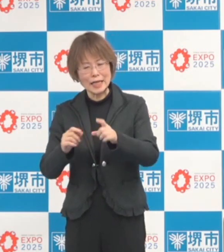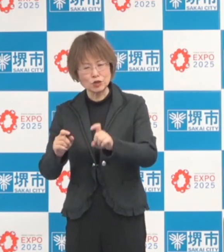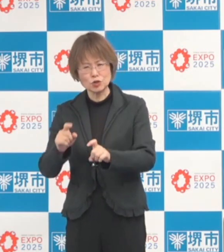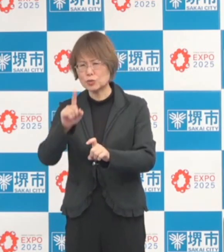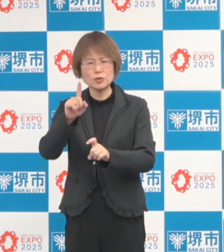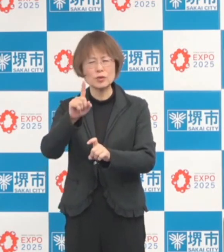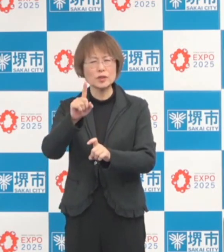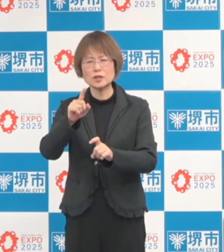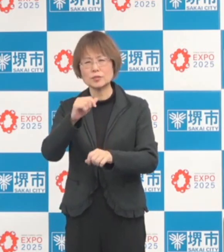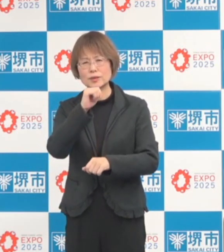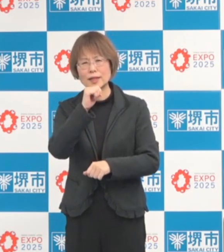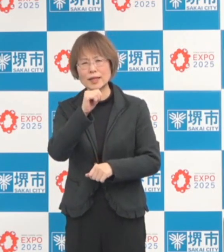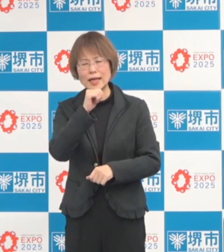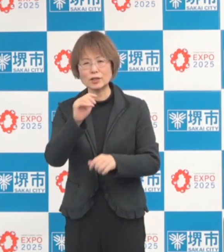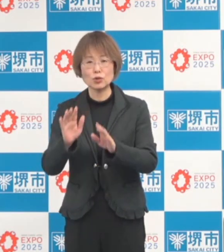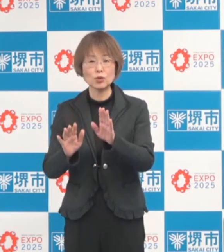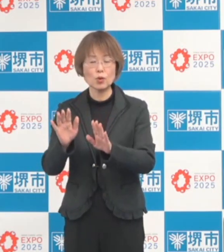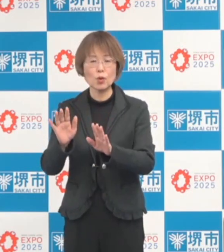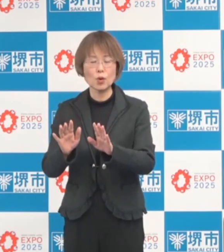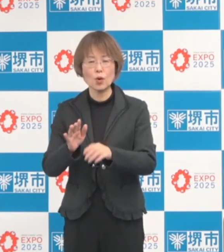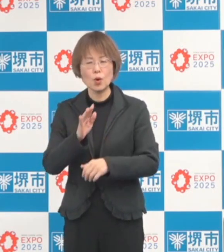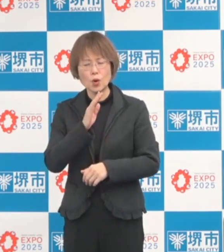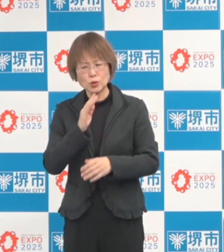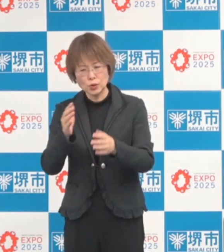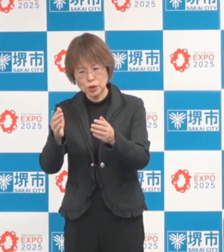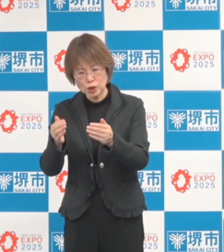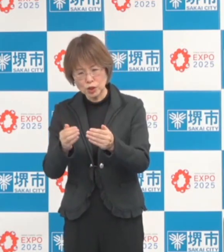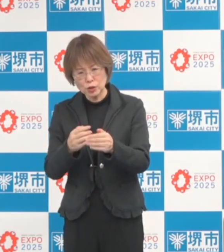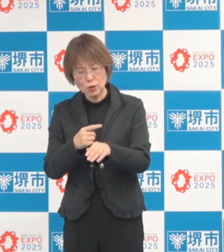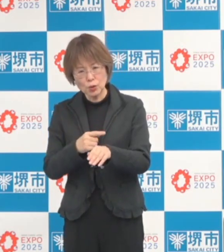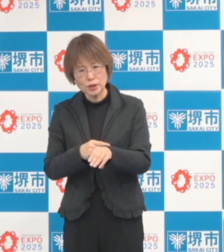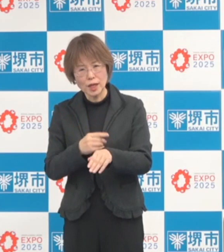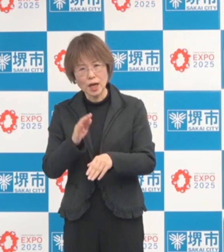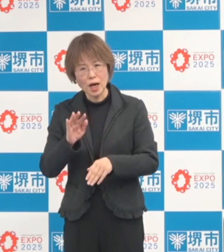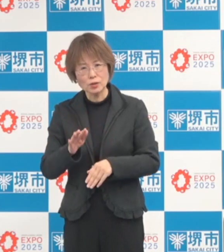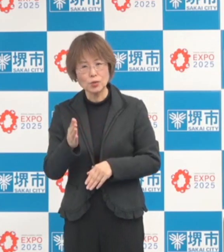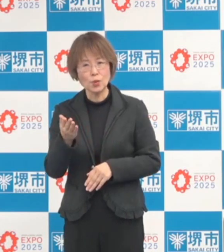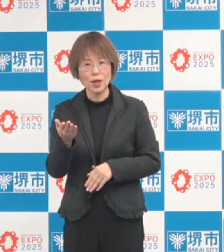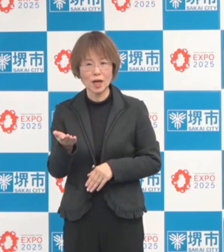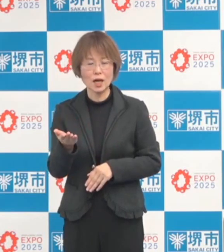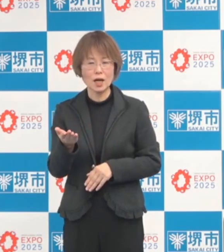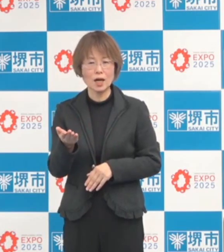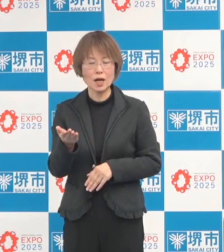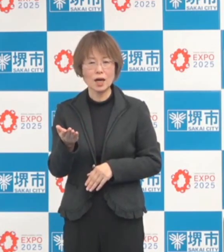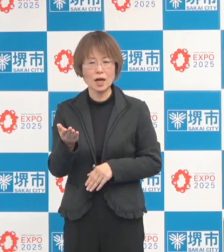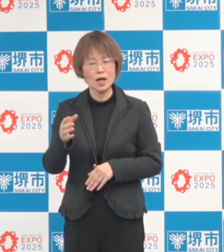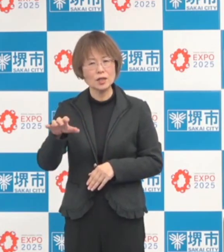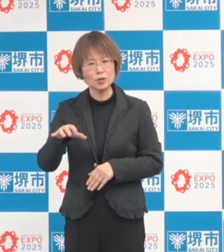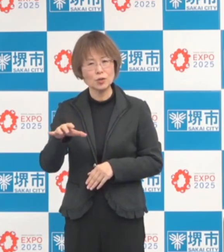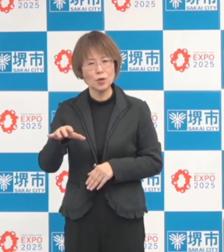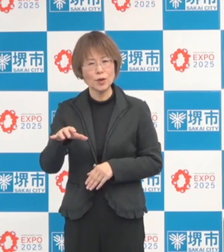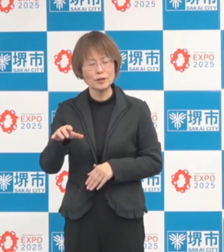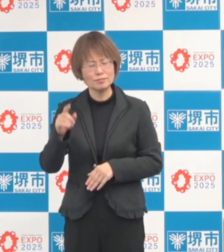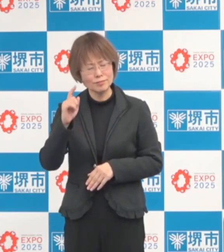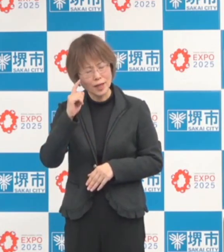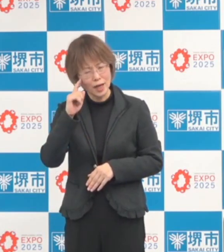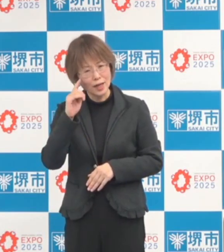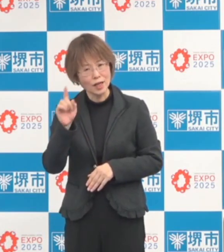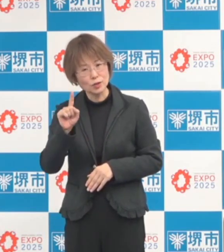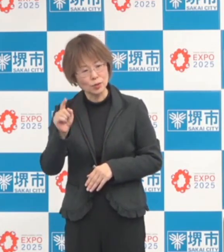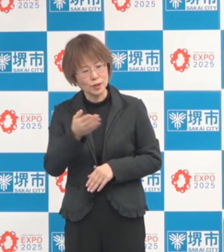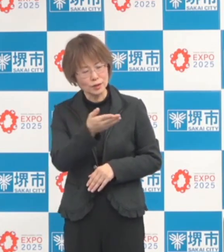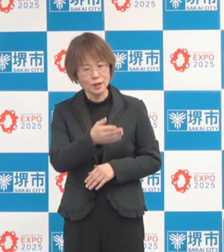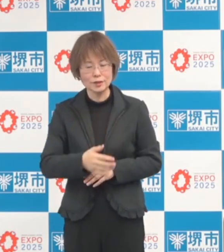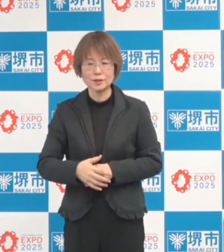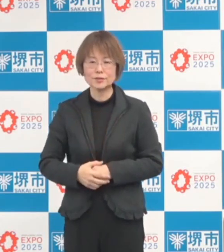状況だと思うんです。これ本当に必要性が認められるものであるのか、そのあたりっていうのはどのようにお考えなんでしょうか。 は